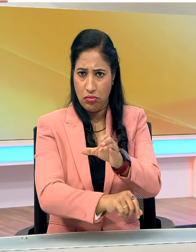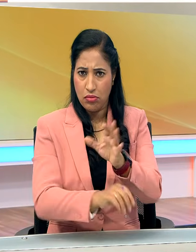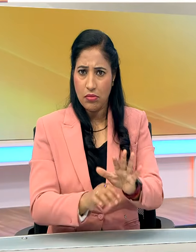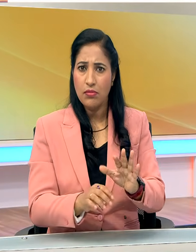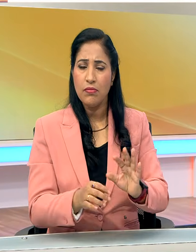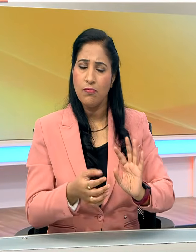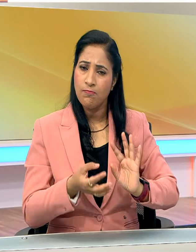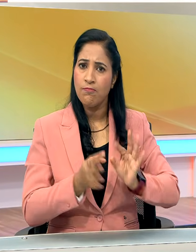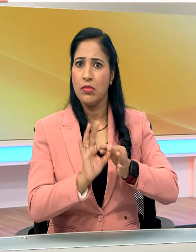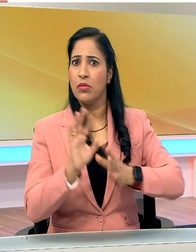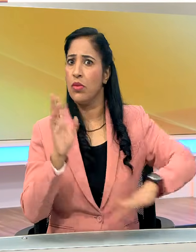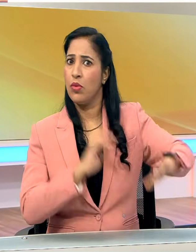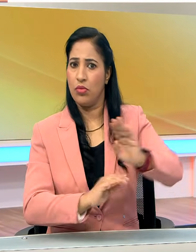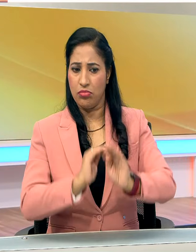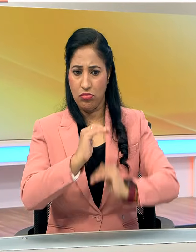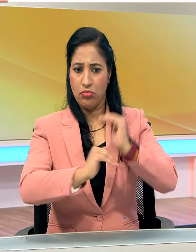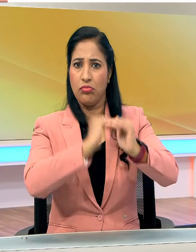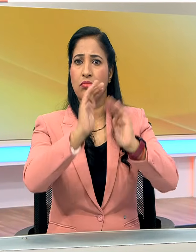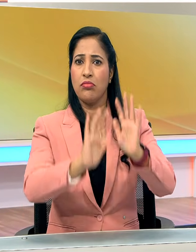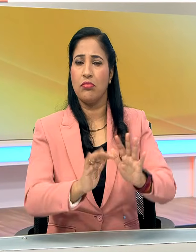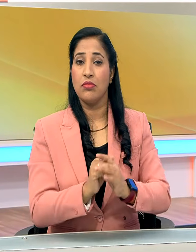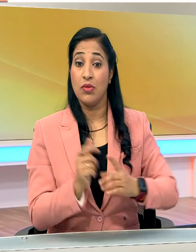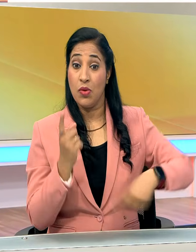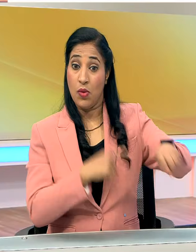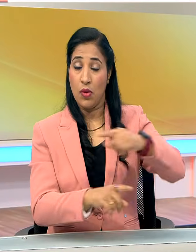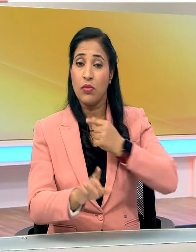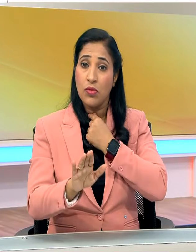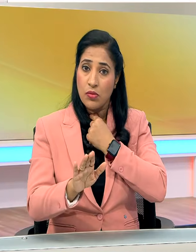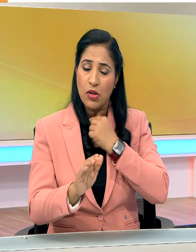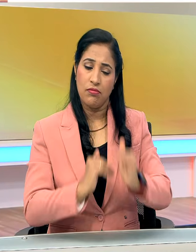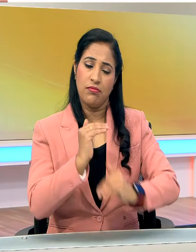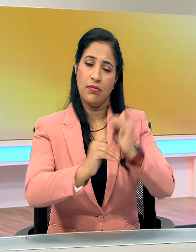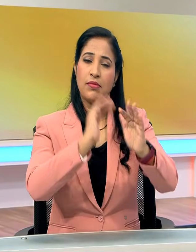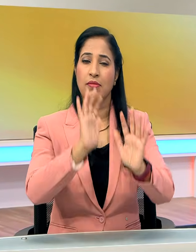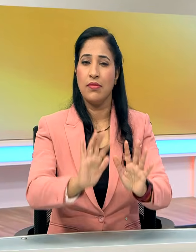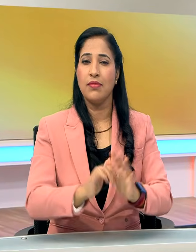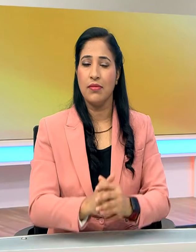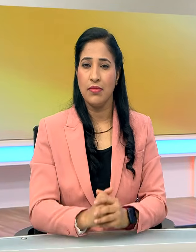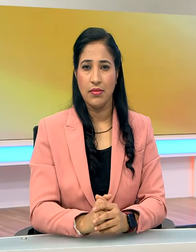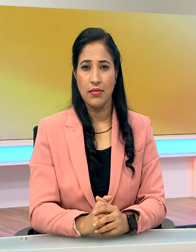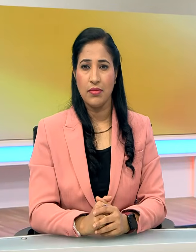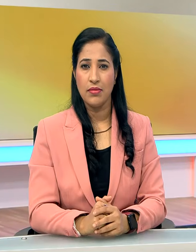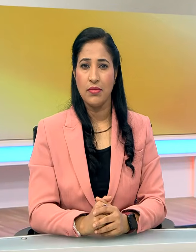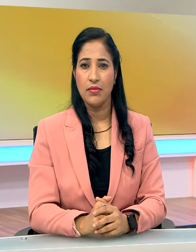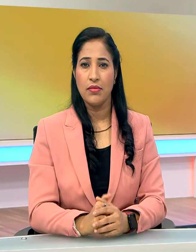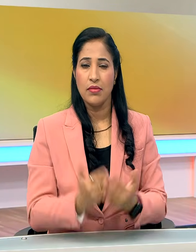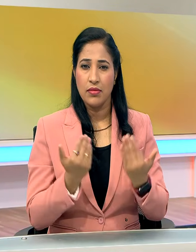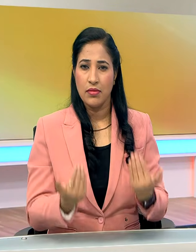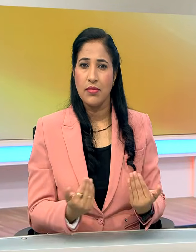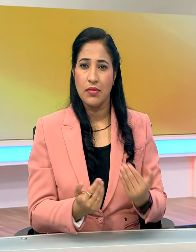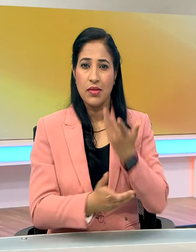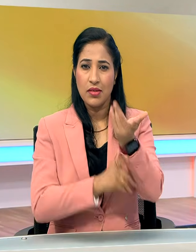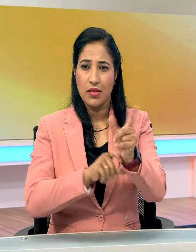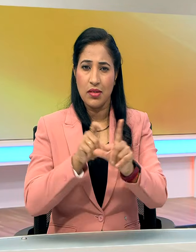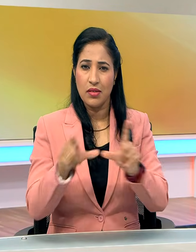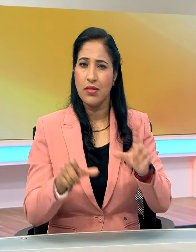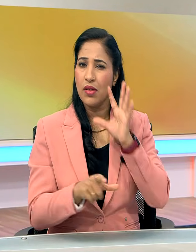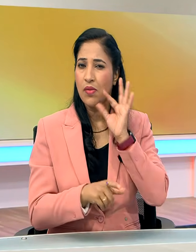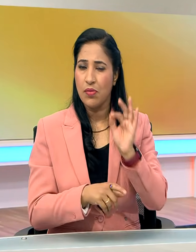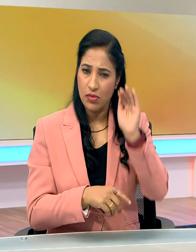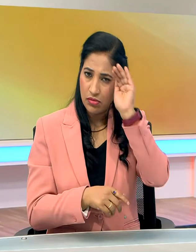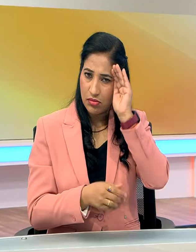विकसित बनाना, इसी संकल्प के साथ हम लोग आगे बढ़े। तो फिलहाल के लिए सांकेतिक भाषा के